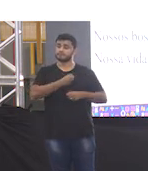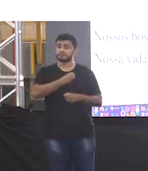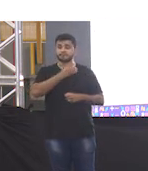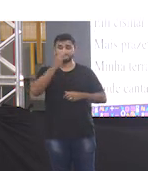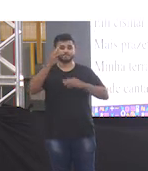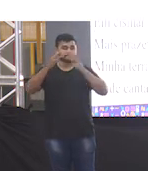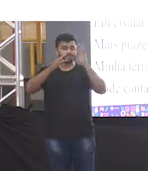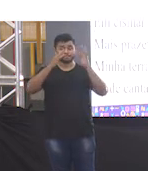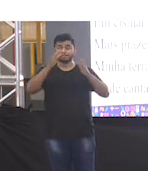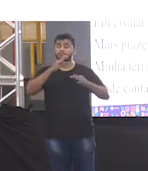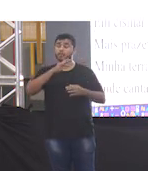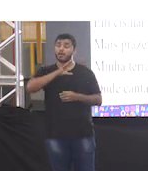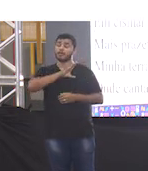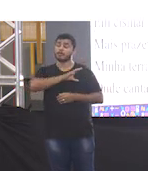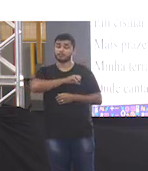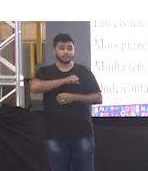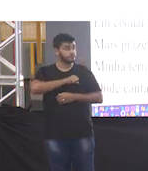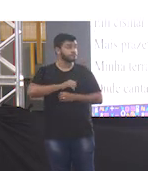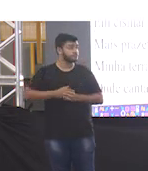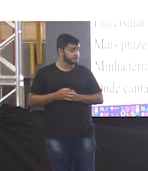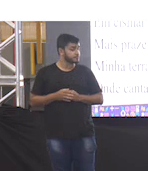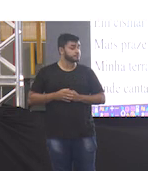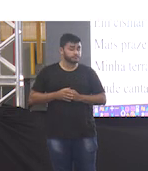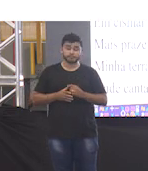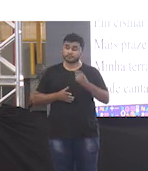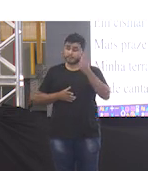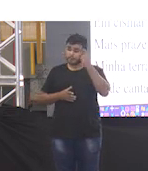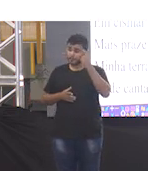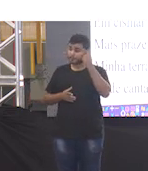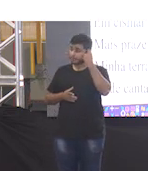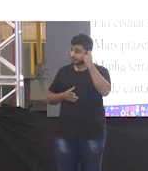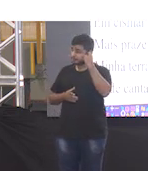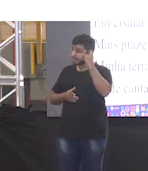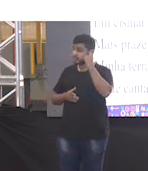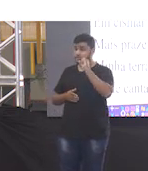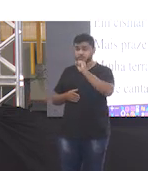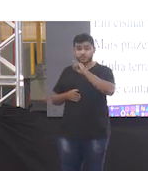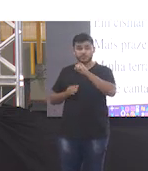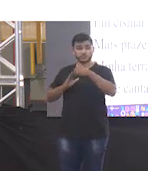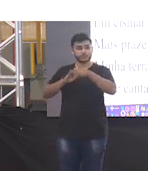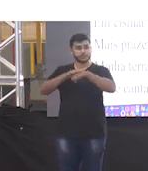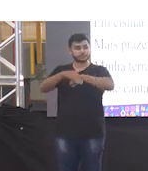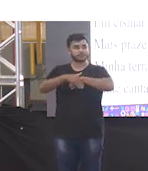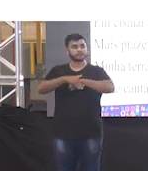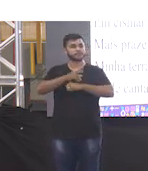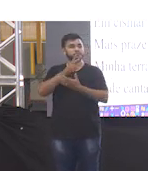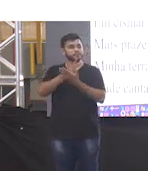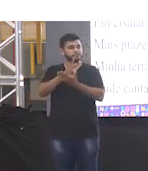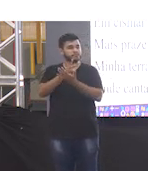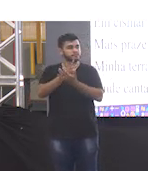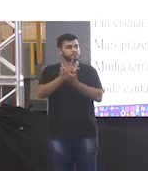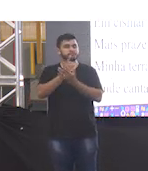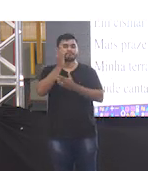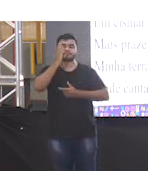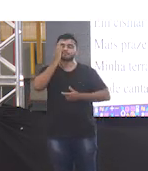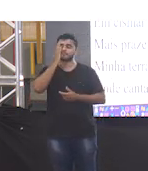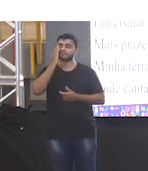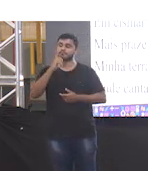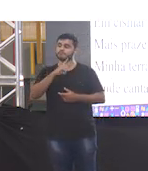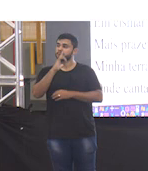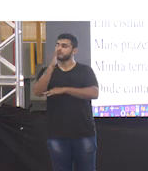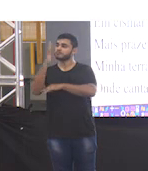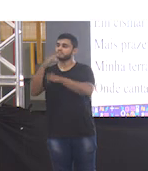mais amores. Em cismar, sozinho, à noite, mais prazer encontrei eu lá. Minha terra